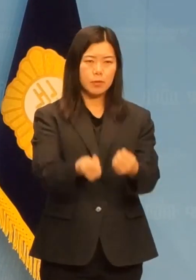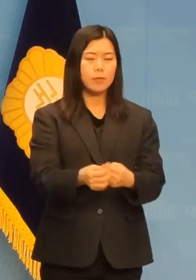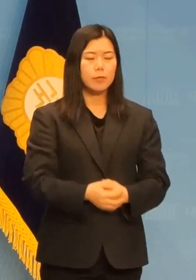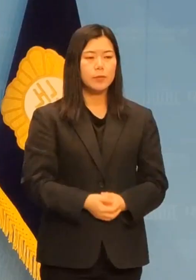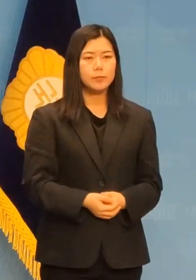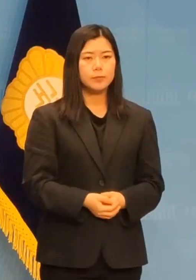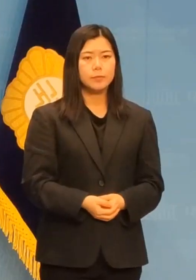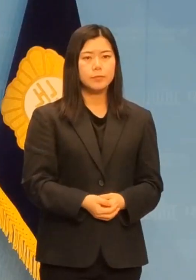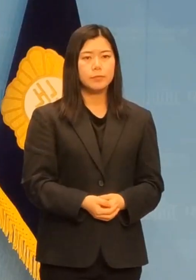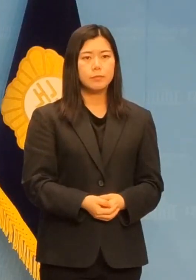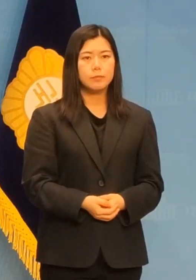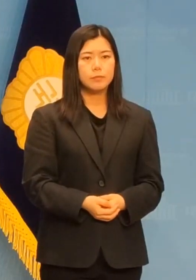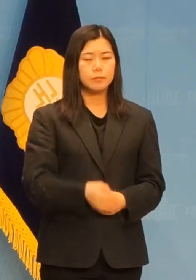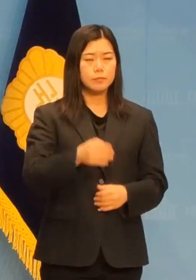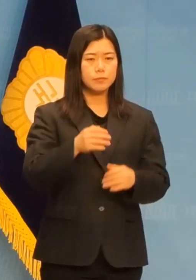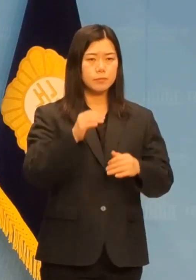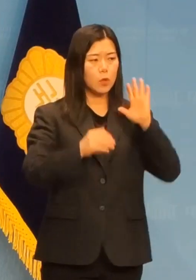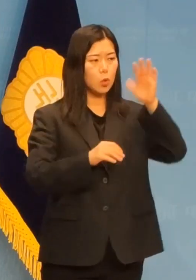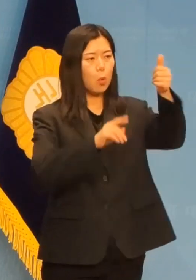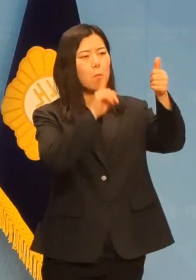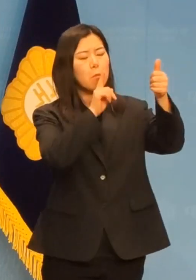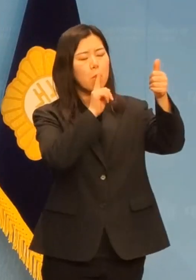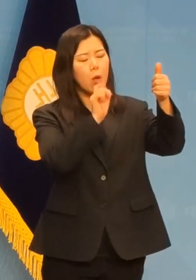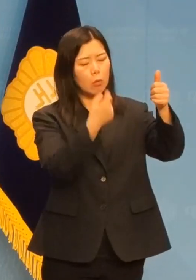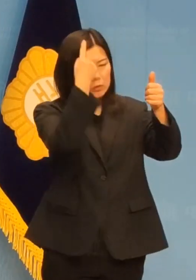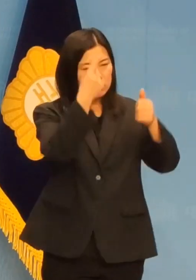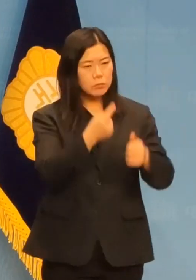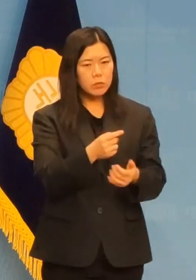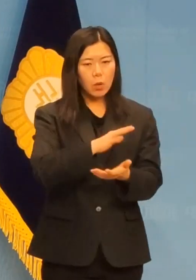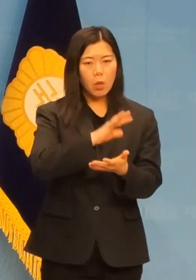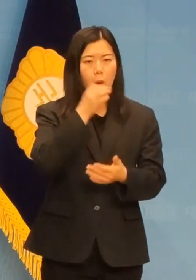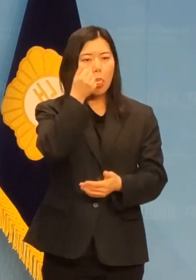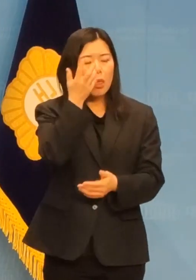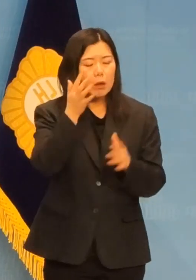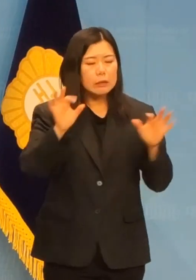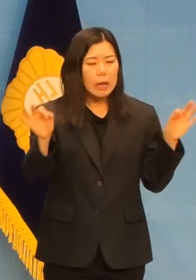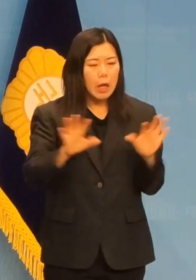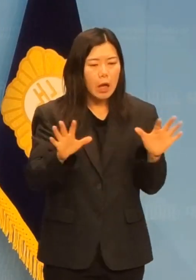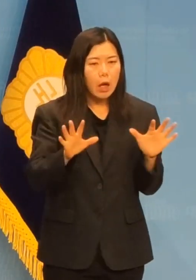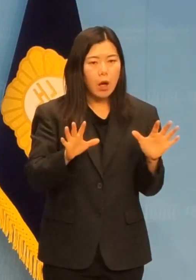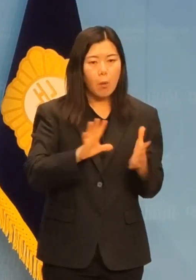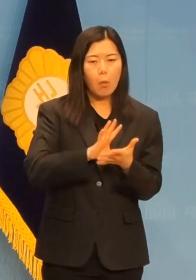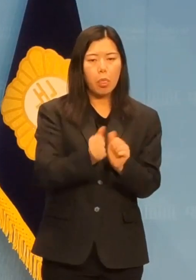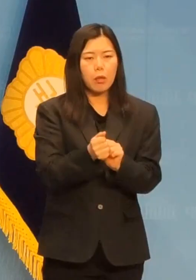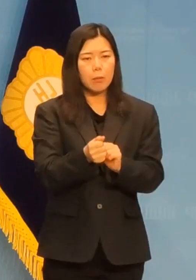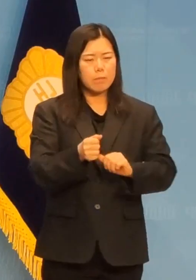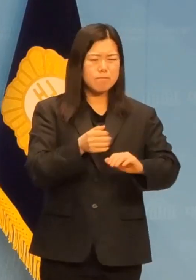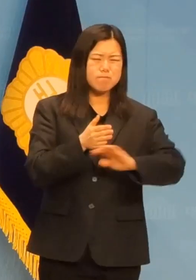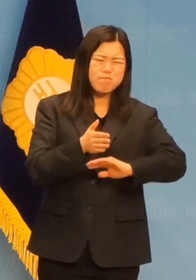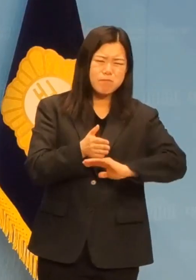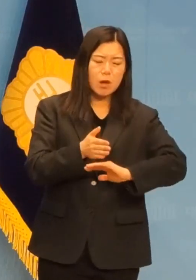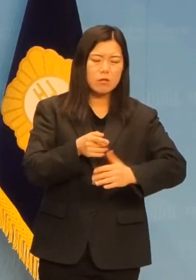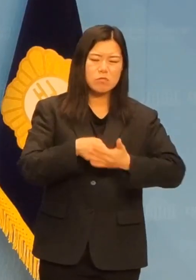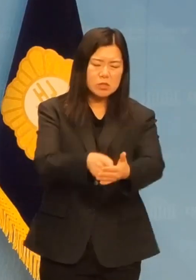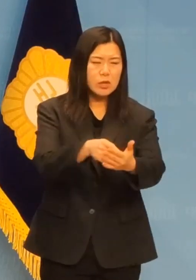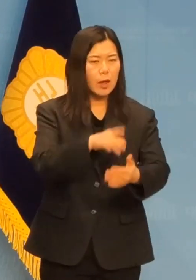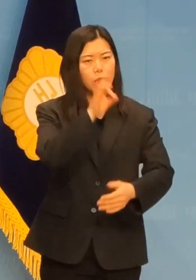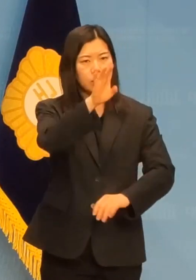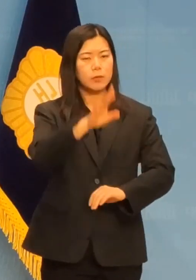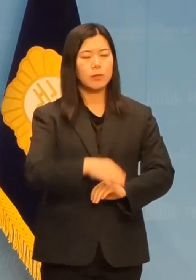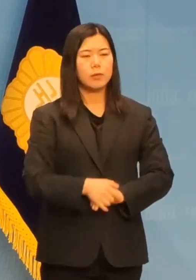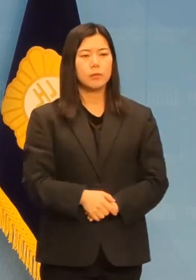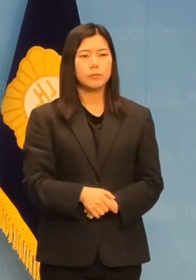사안입니다. 대통령 말 한마디로 몇 달 안에 번갯불에 콩 볶아 먹듯 밀어붙일 사안이 결코